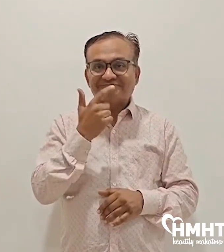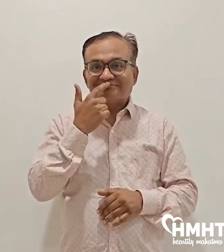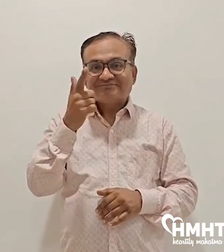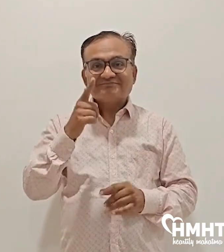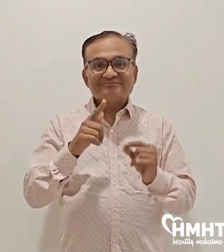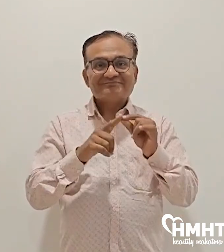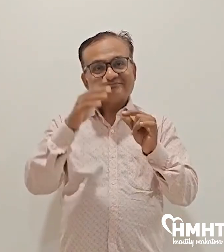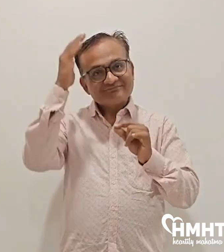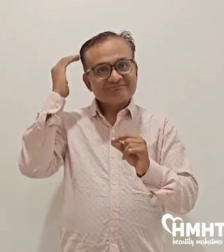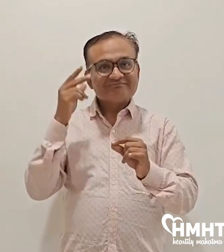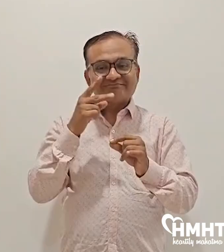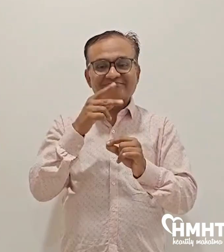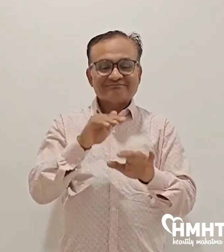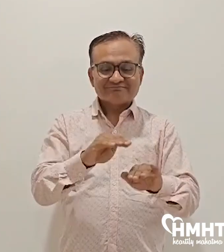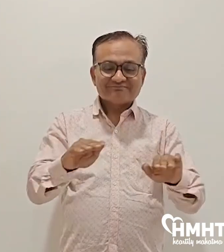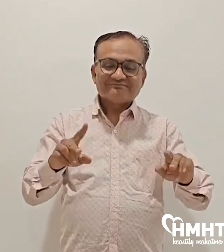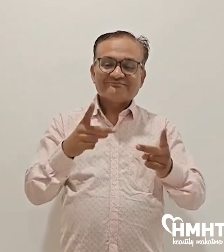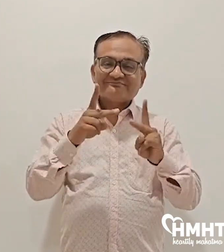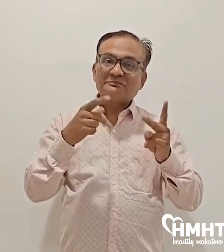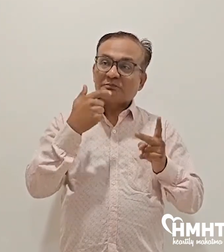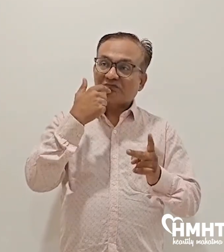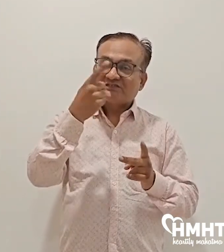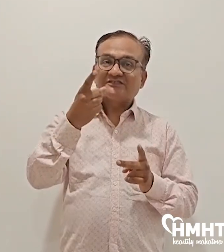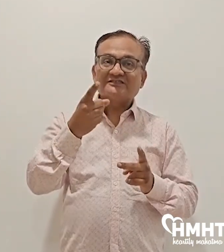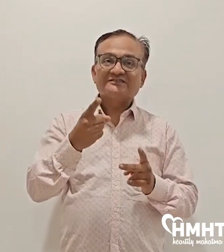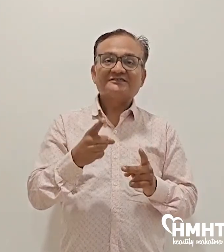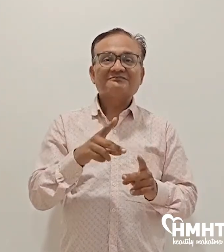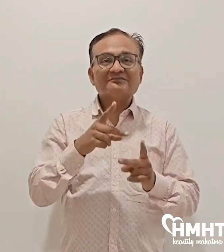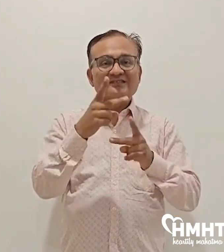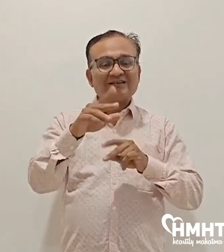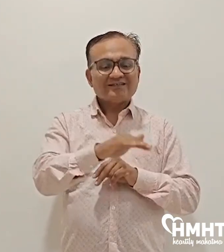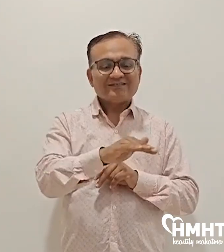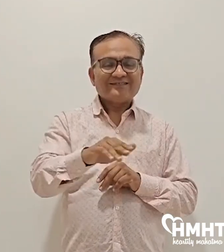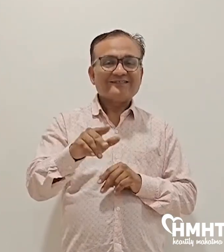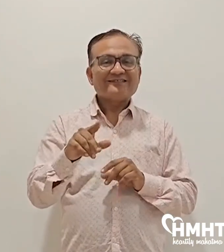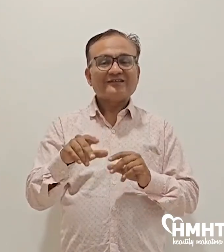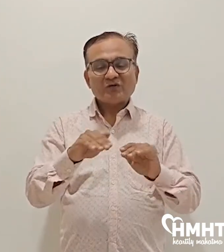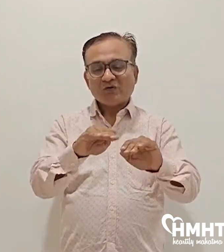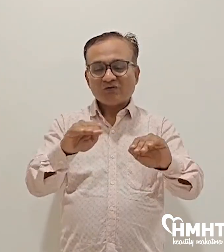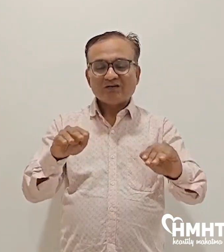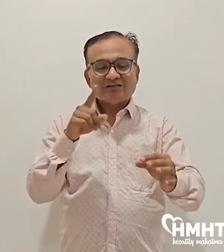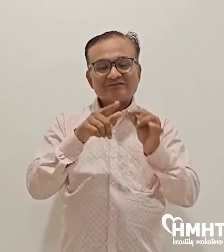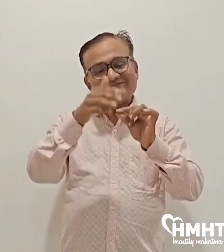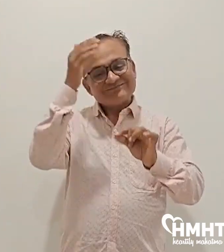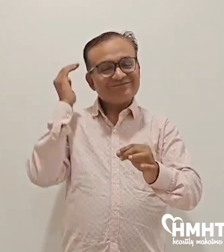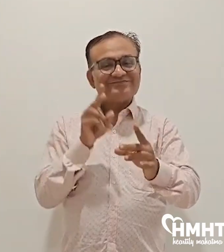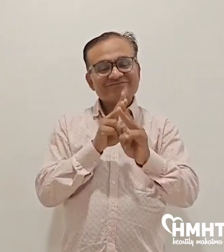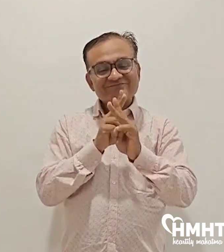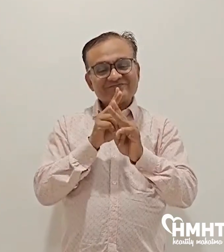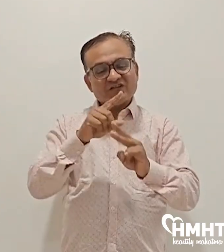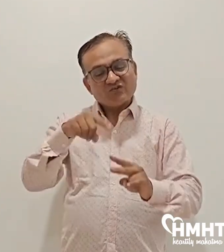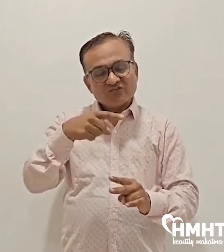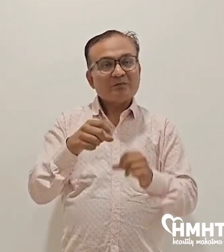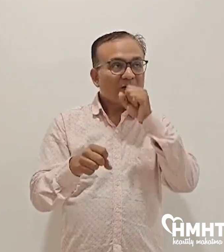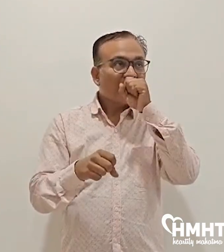એ છે. જય સચિદાનંદ પૂજ્યશ્રી. મારો પ્રશ્ન એ છે કે તમે Do you want to know what our dear Pujyashi